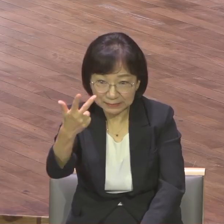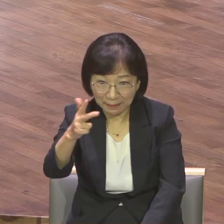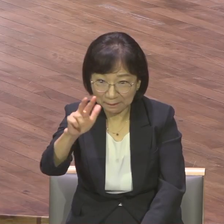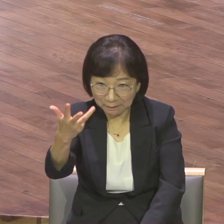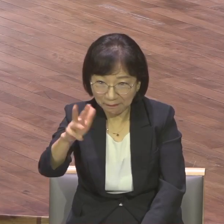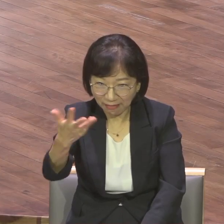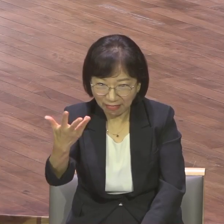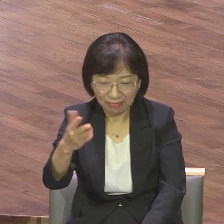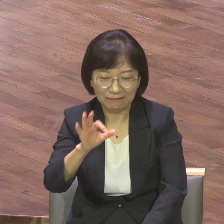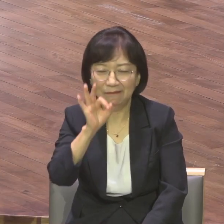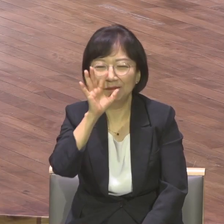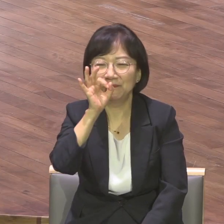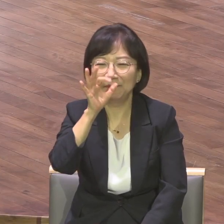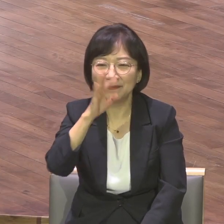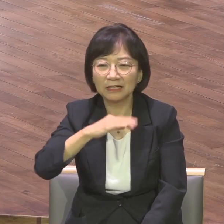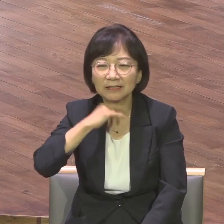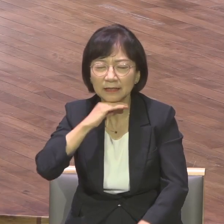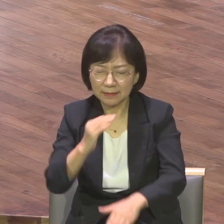수명이 더 할지 몰라도